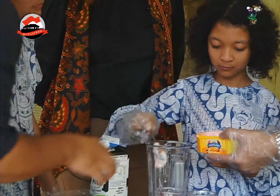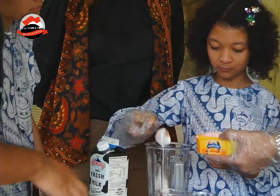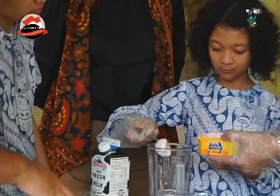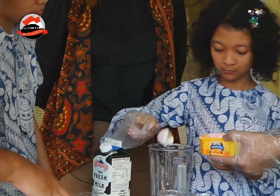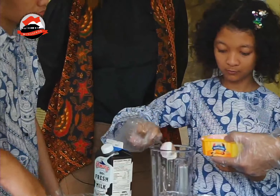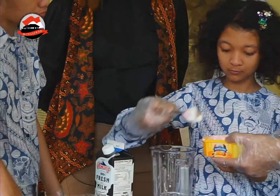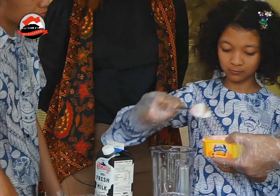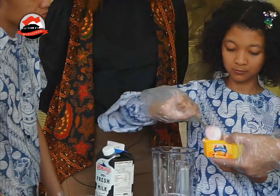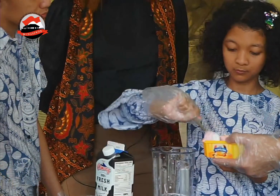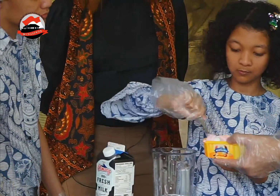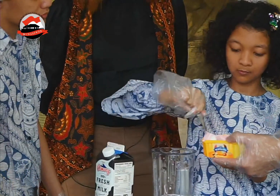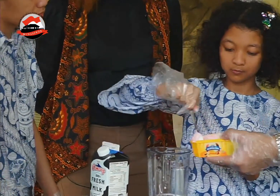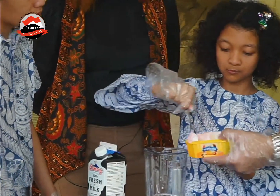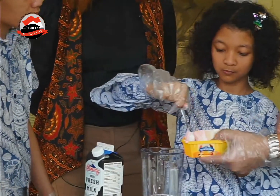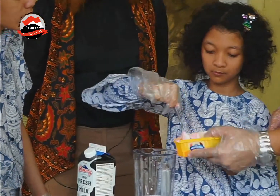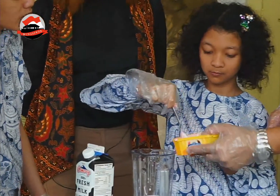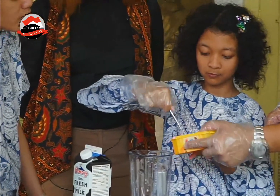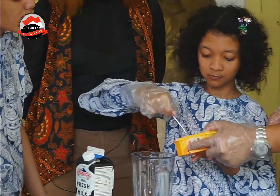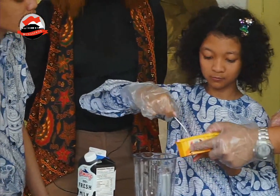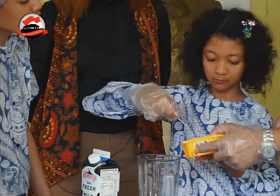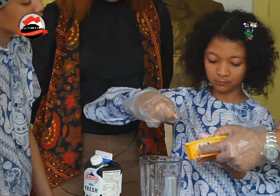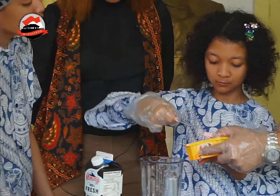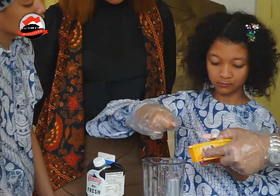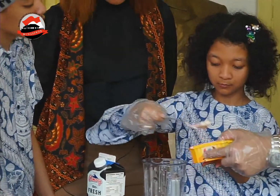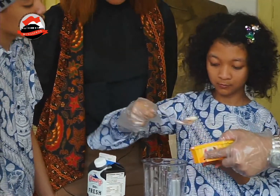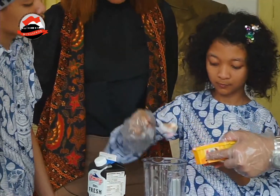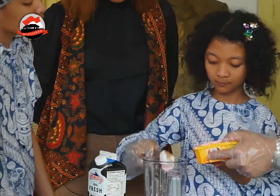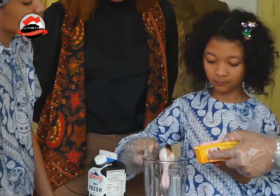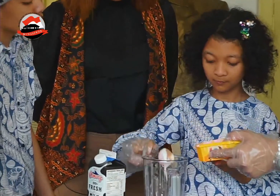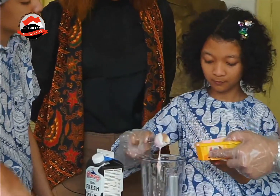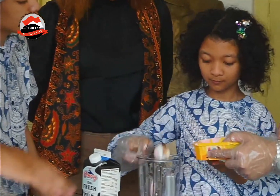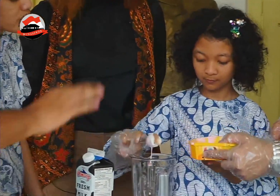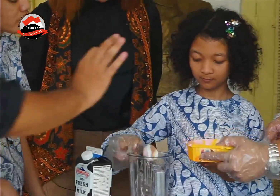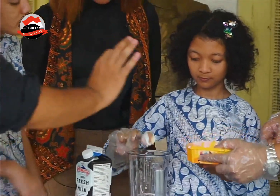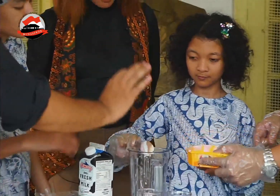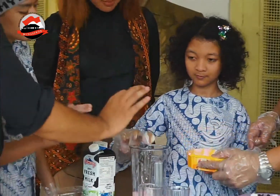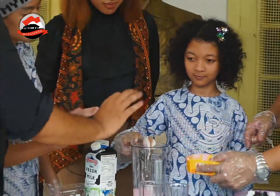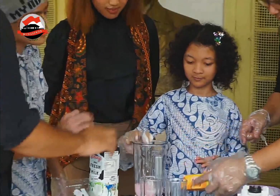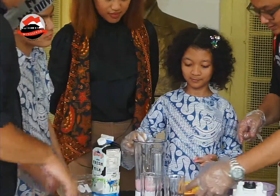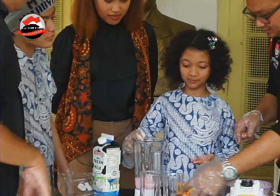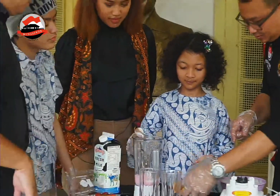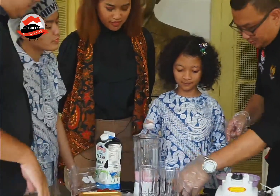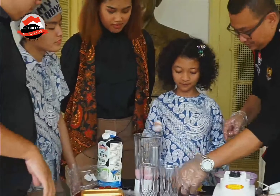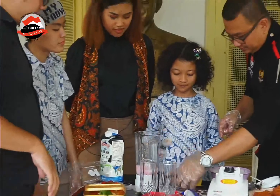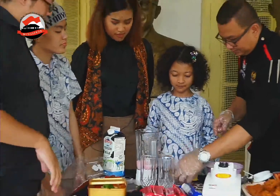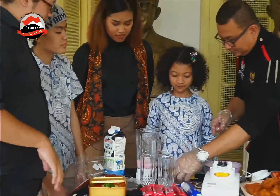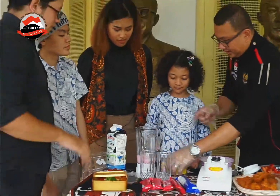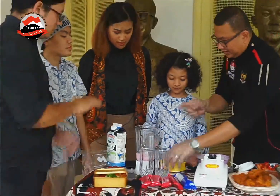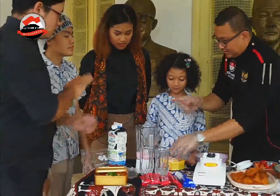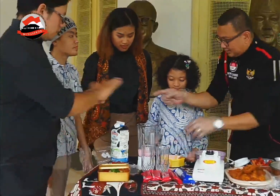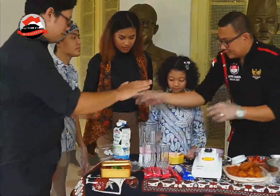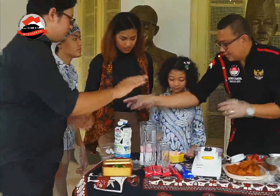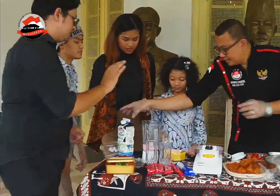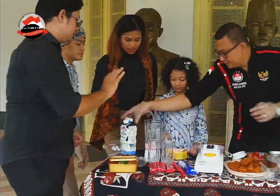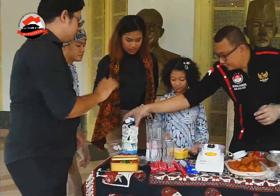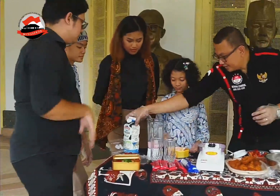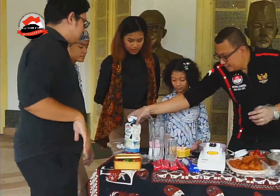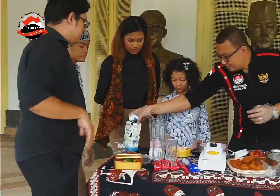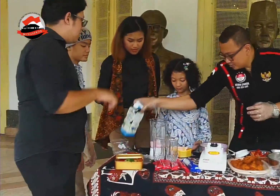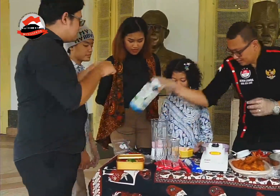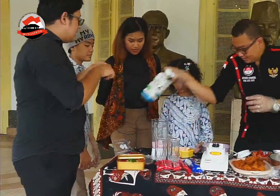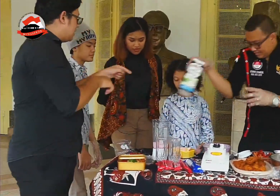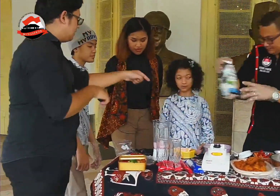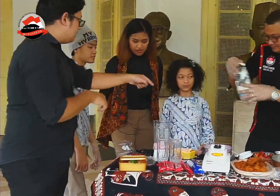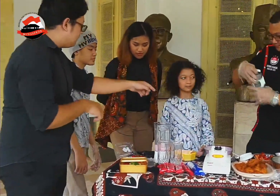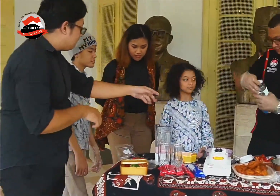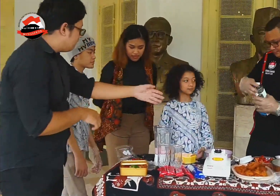Oke. Pinter. cukup. Nah, sekarang Nada